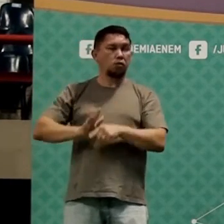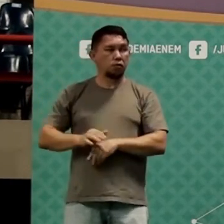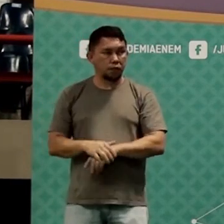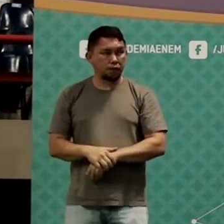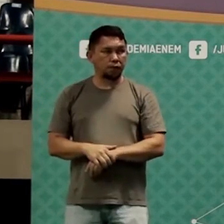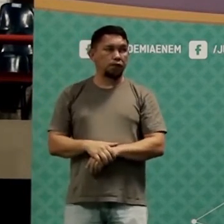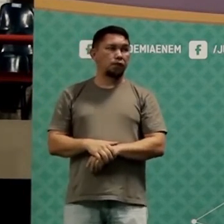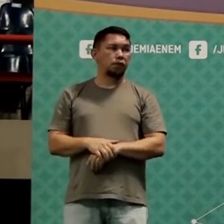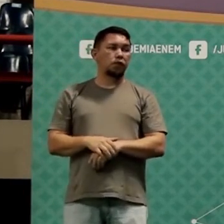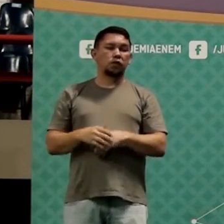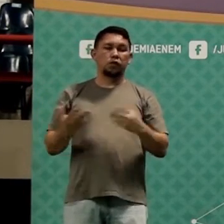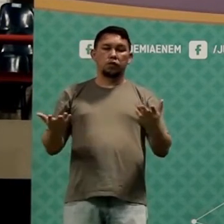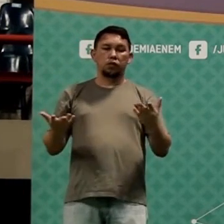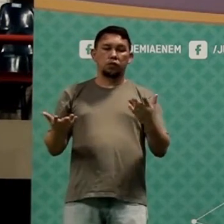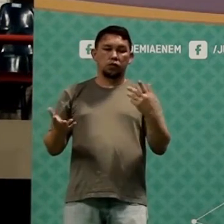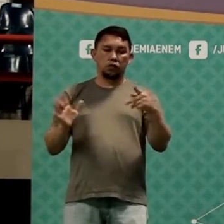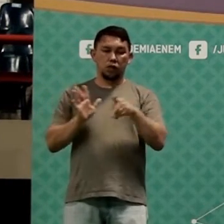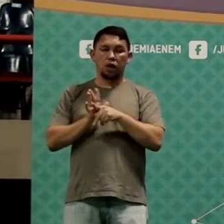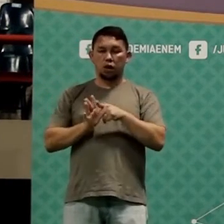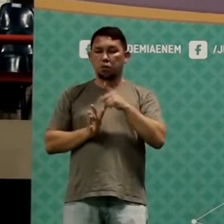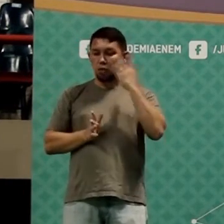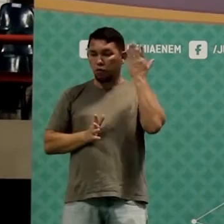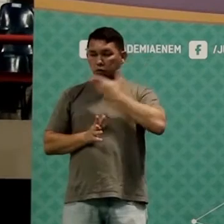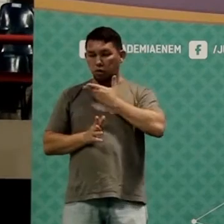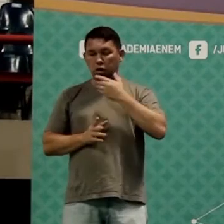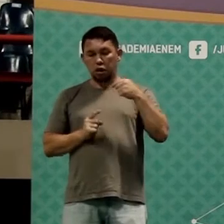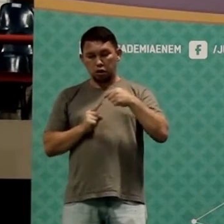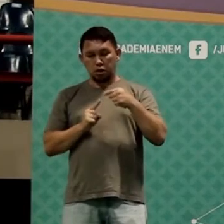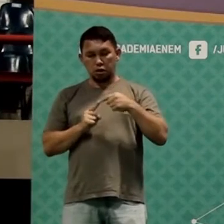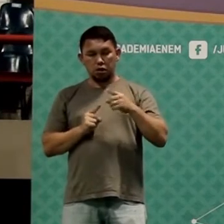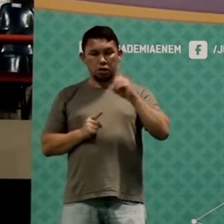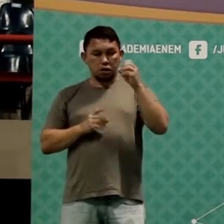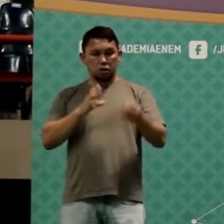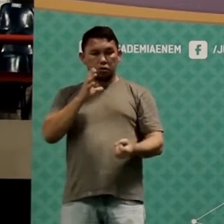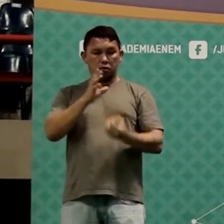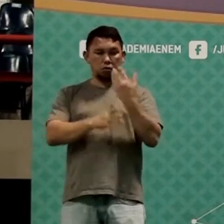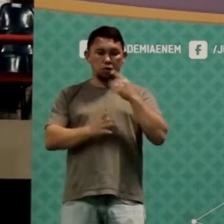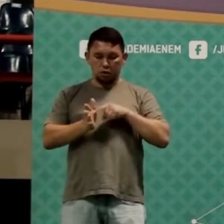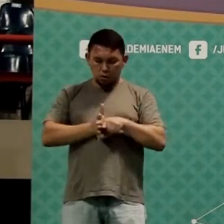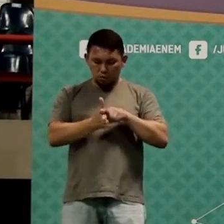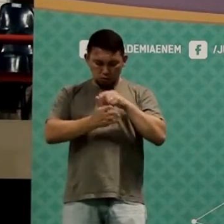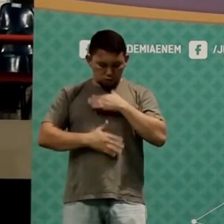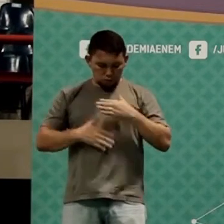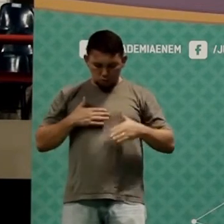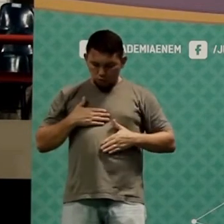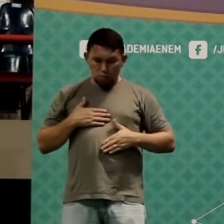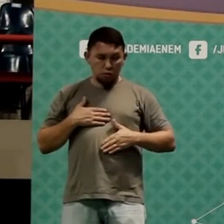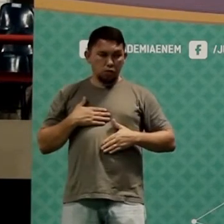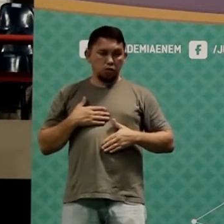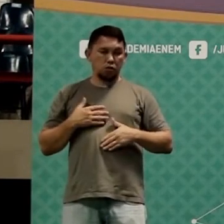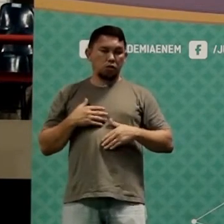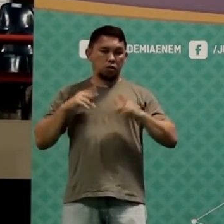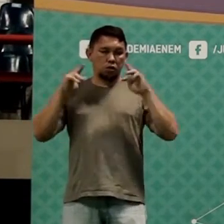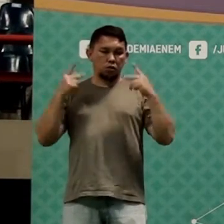Deus. É quase que uma prova da existência de Deus, pela anatomia humana, tá certo?